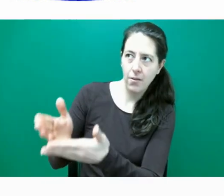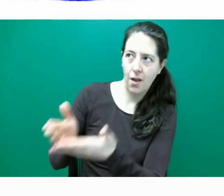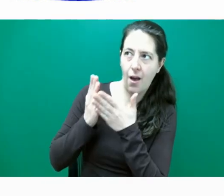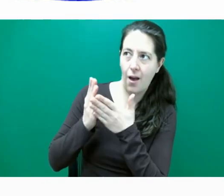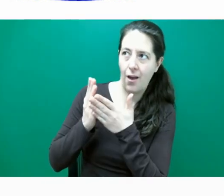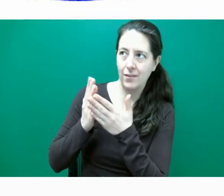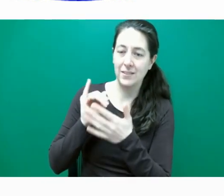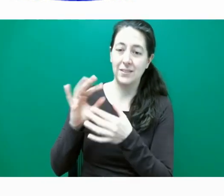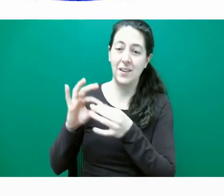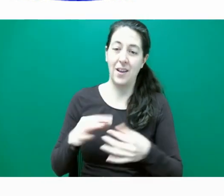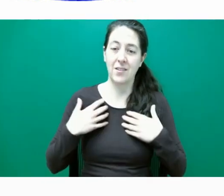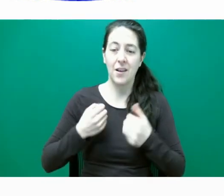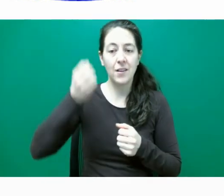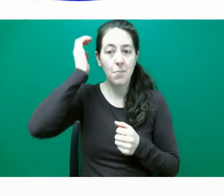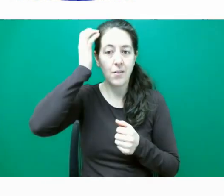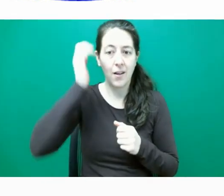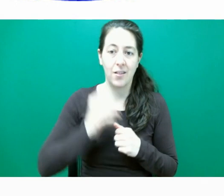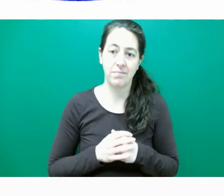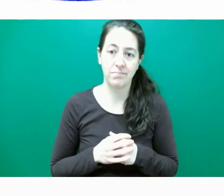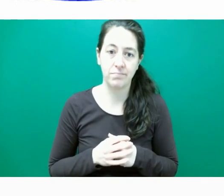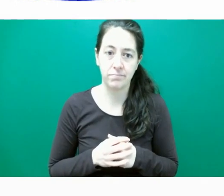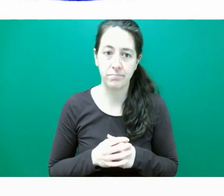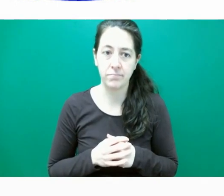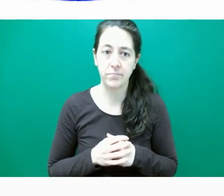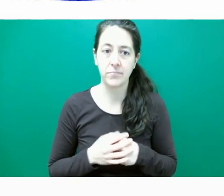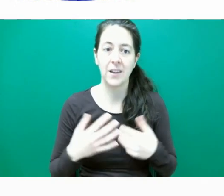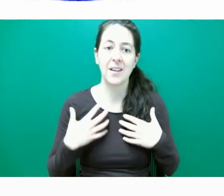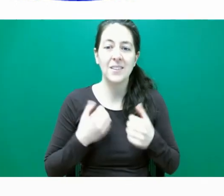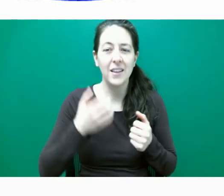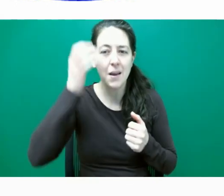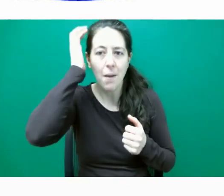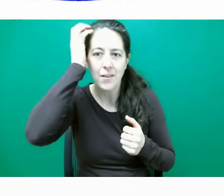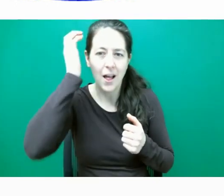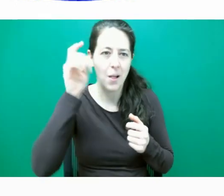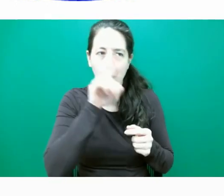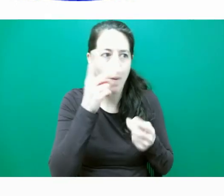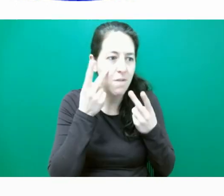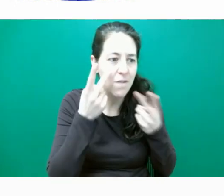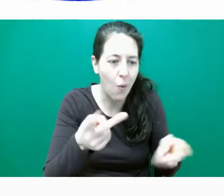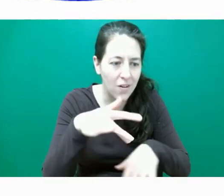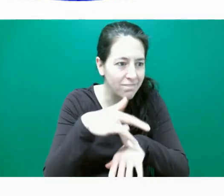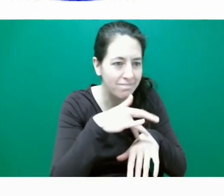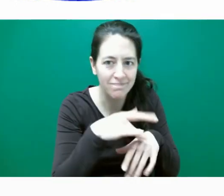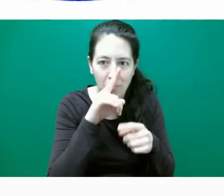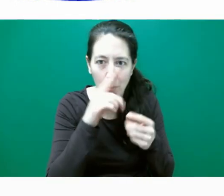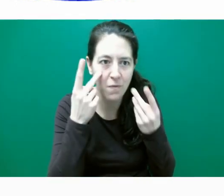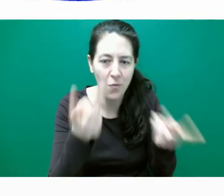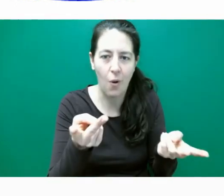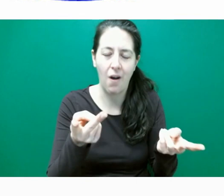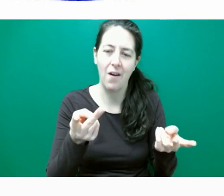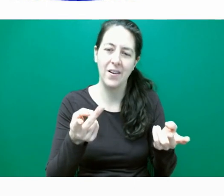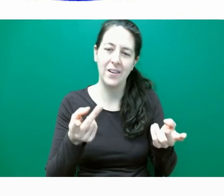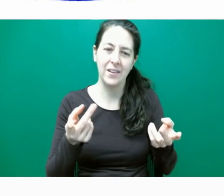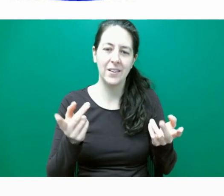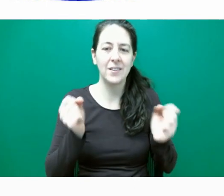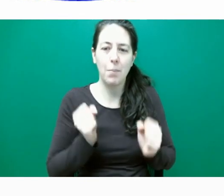mentale. La santé mentale, c'est des fois, c'est pas nécessairement quelque chose qui est palpable, que l'on peut voir. Ça se dissimule assez bien, ça